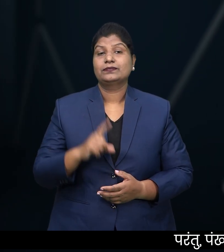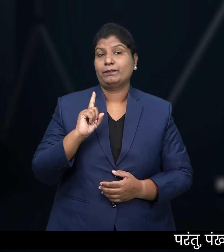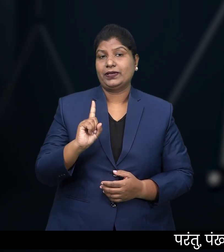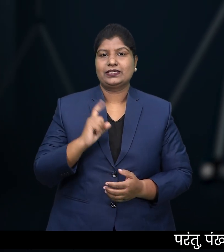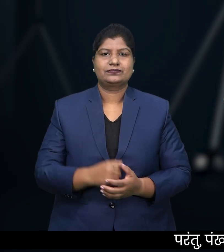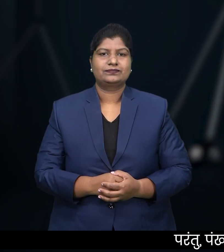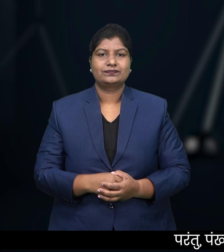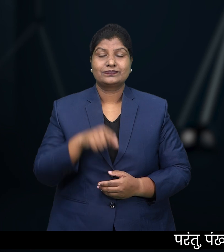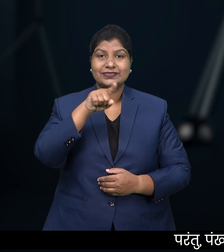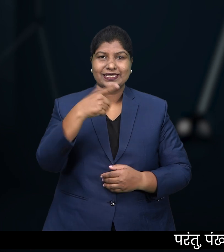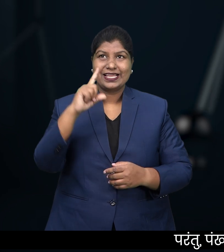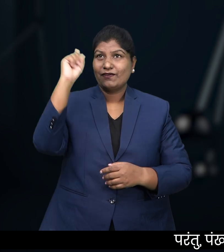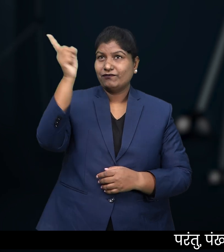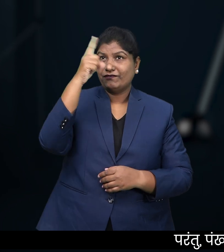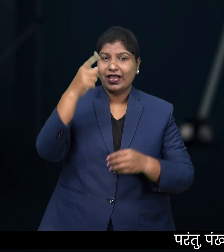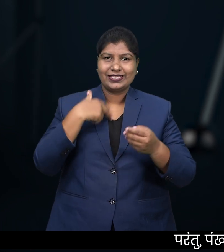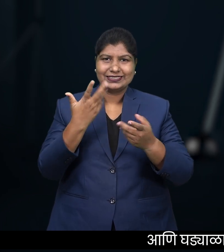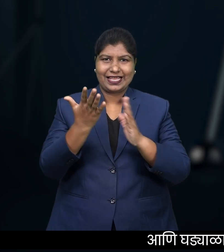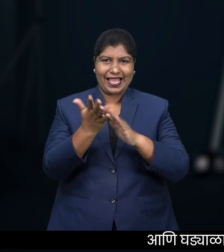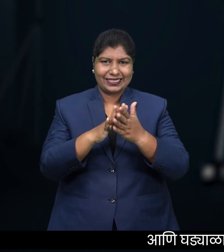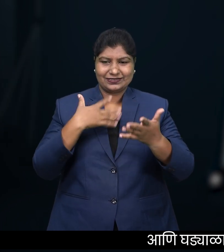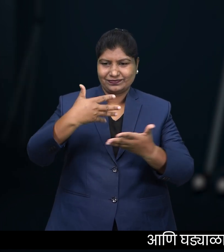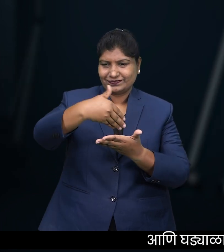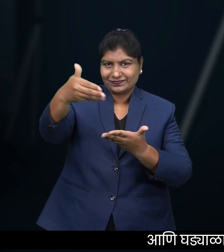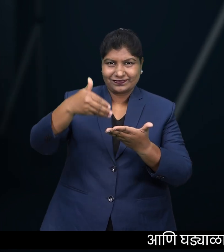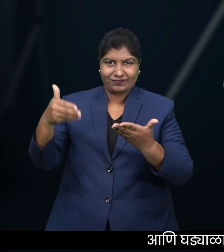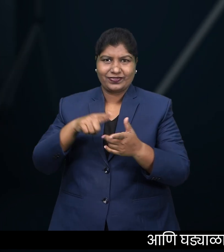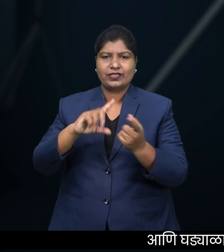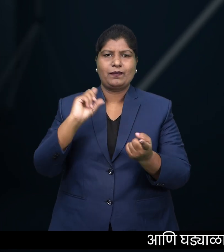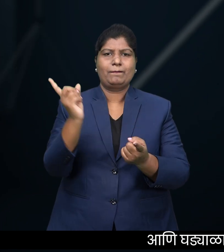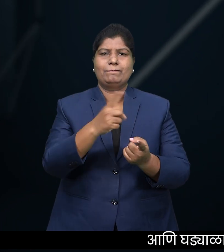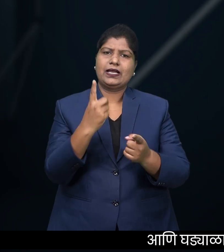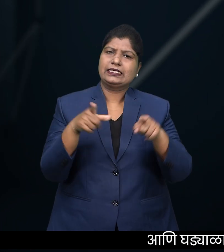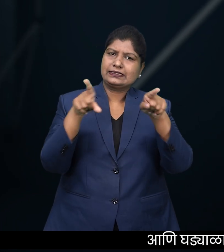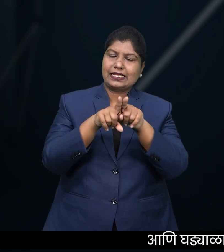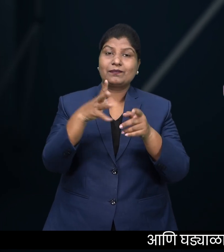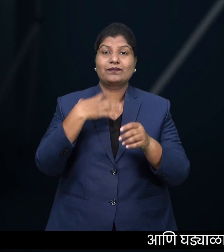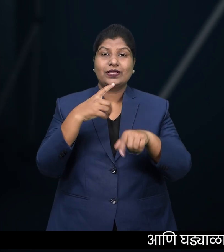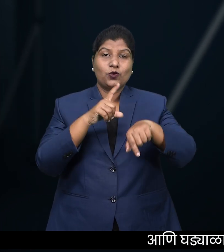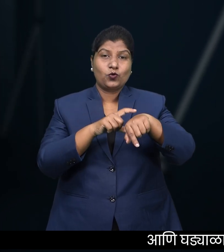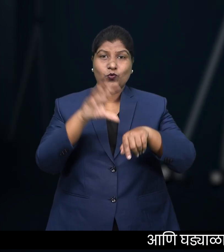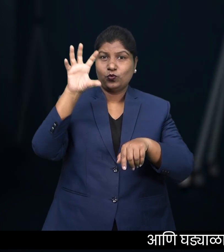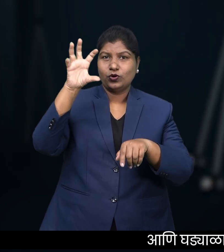परंतु पंख्याची पाती फिरतात आणि घड्याळाचे काठे देखील फिरतात.